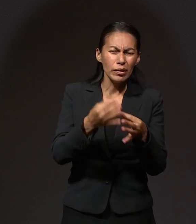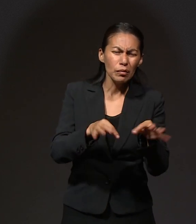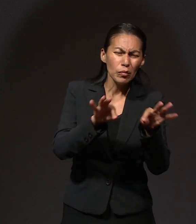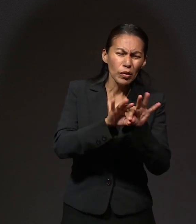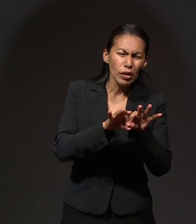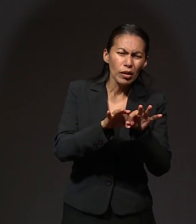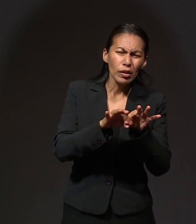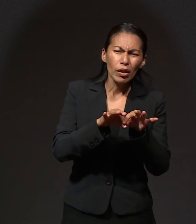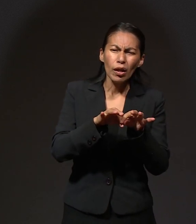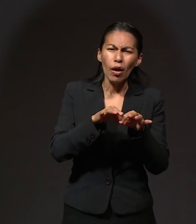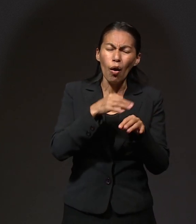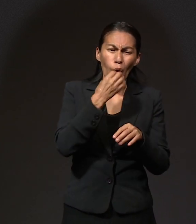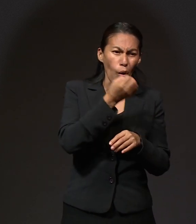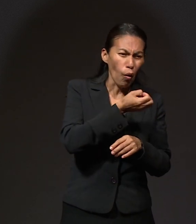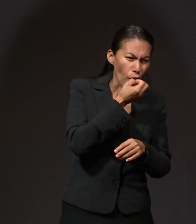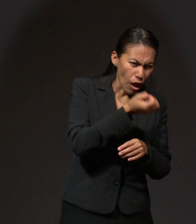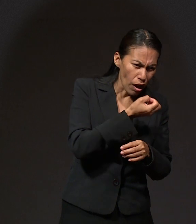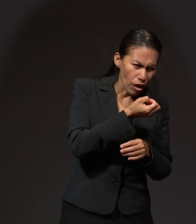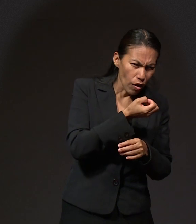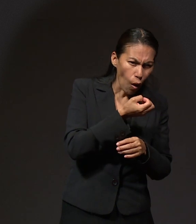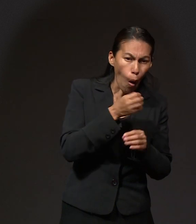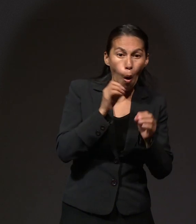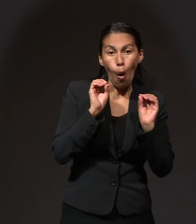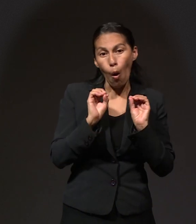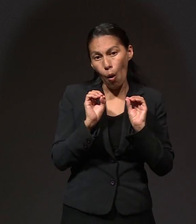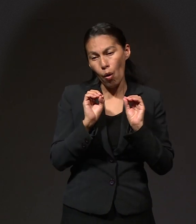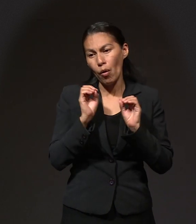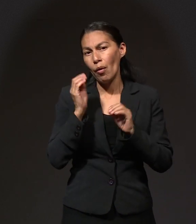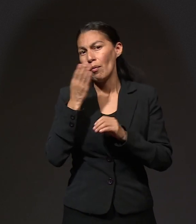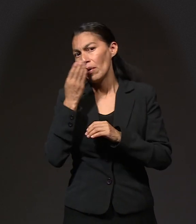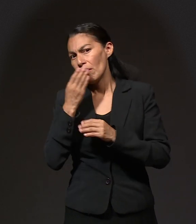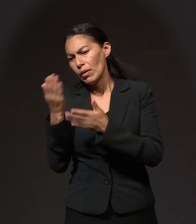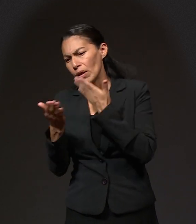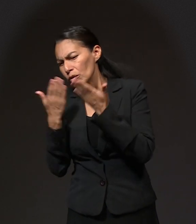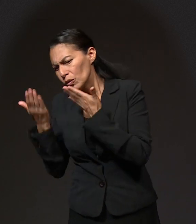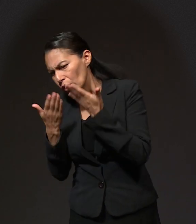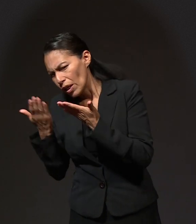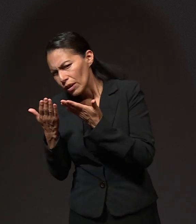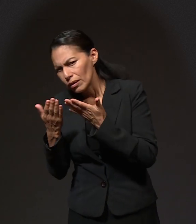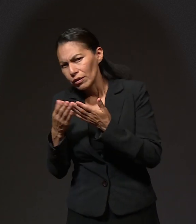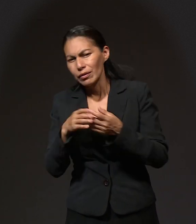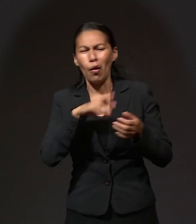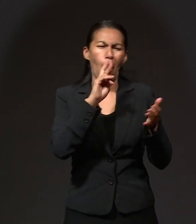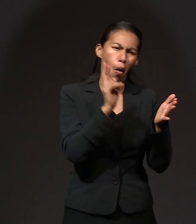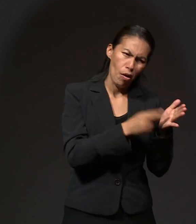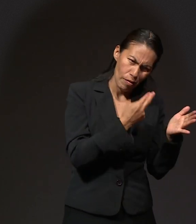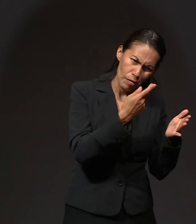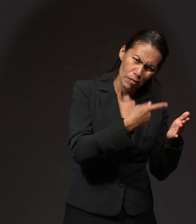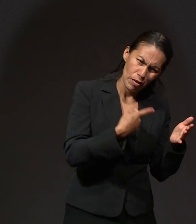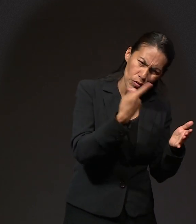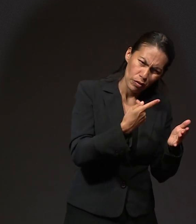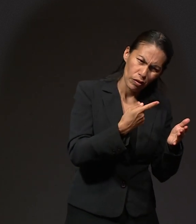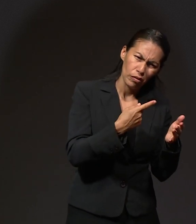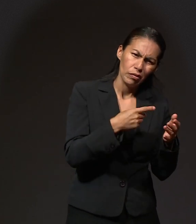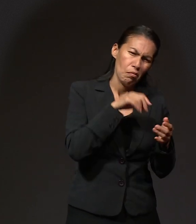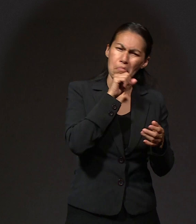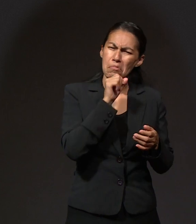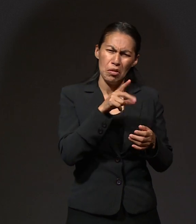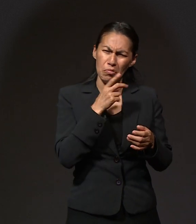importante, orar o estudiar la Biblia? Yo dije las dos cosas. Me preguntó dos veces, tres veces, le dije las dos cosas.